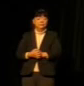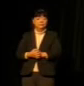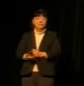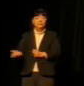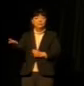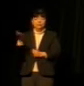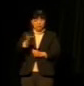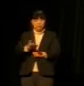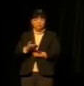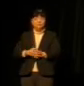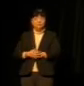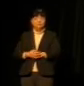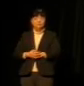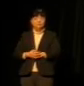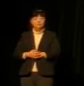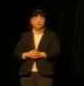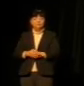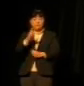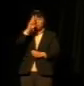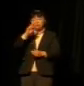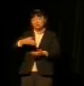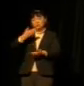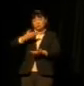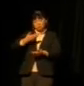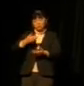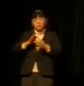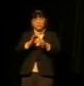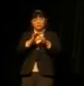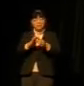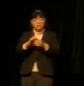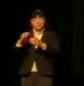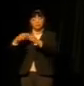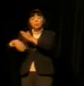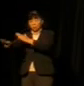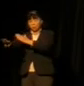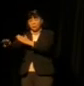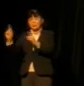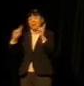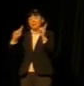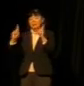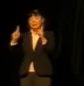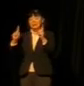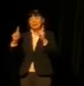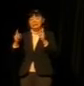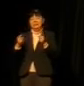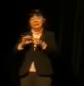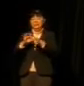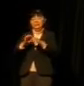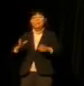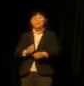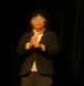次、給食についてとね、外での遊びについてまとめますと、給食